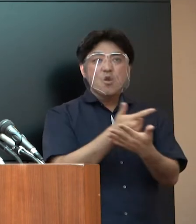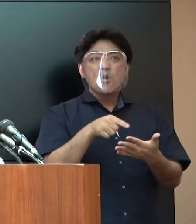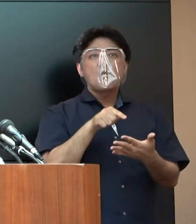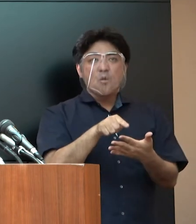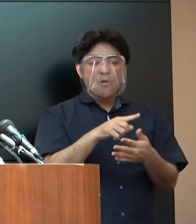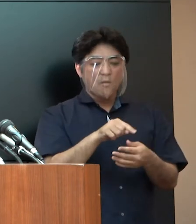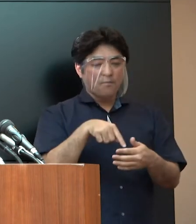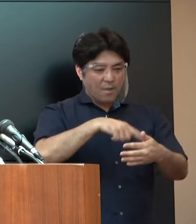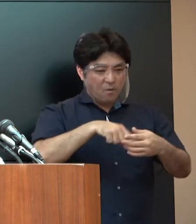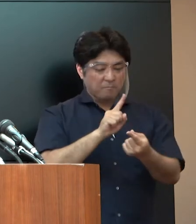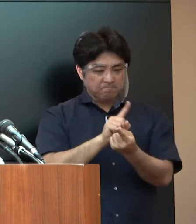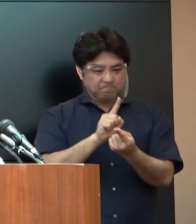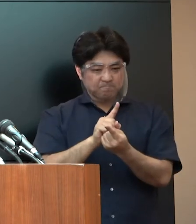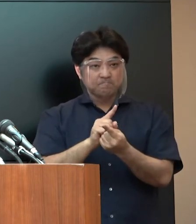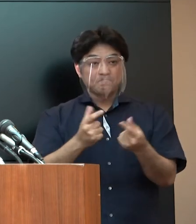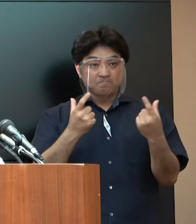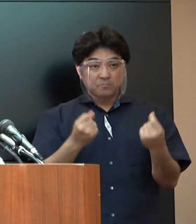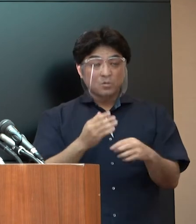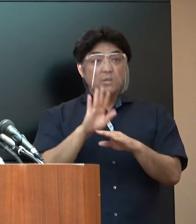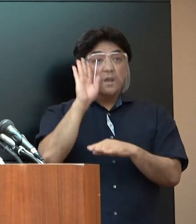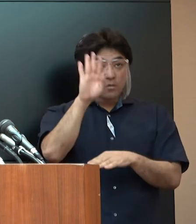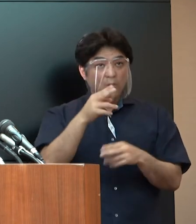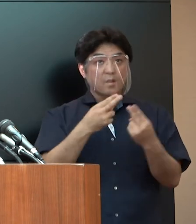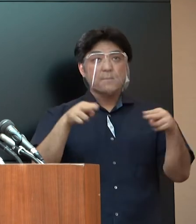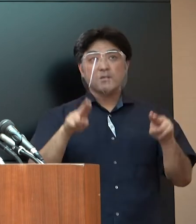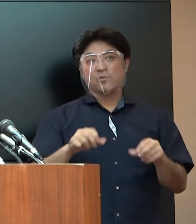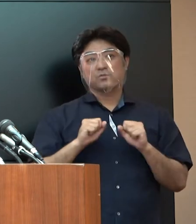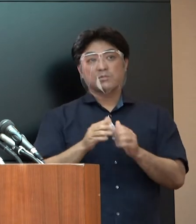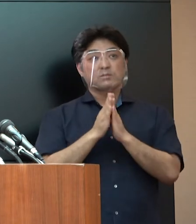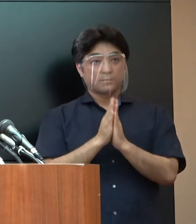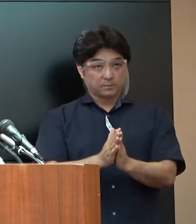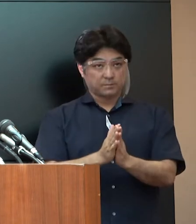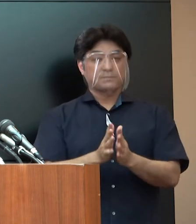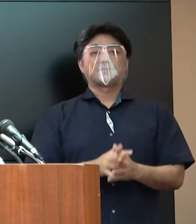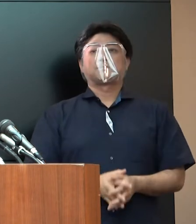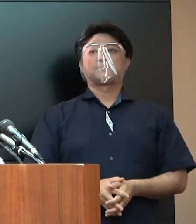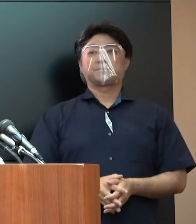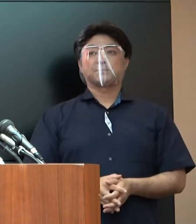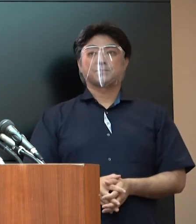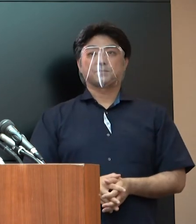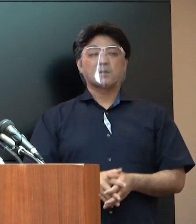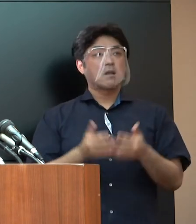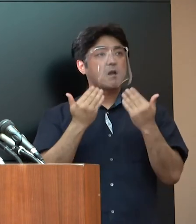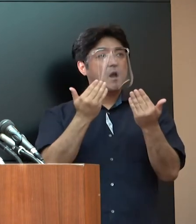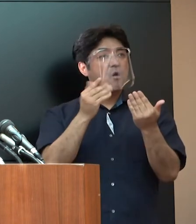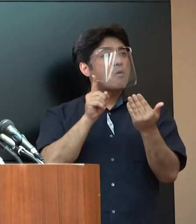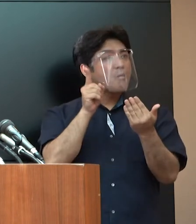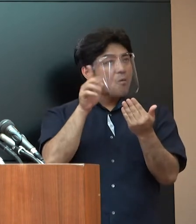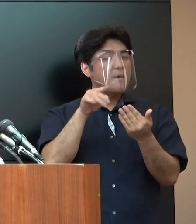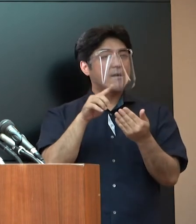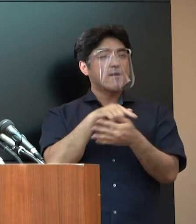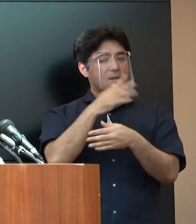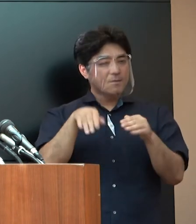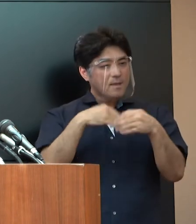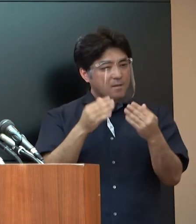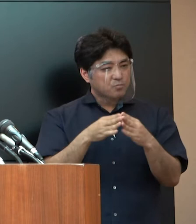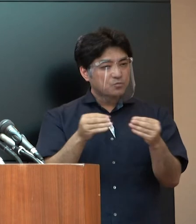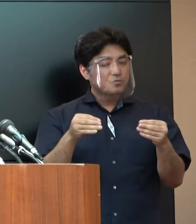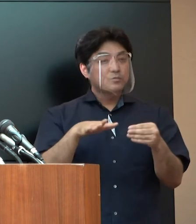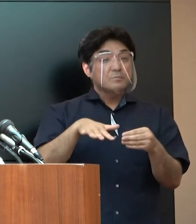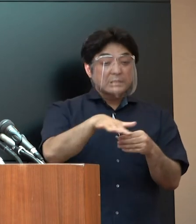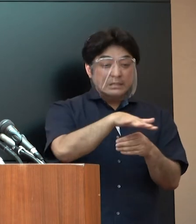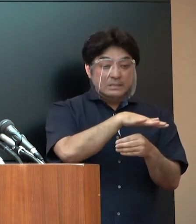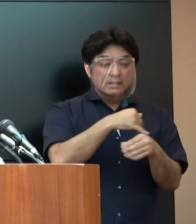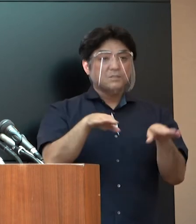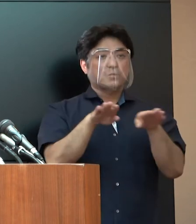を徹底した上でイベント等を実施するよう求めてまいります。学校については全県一斉の臨時休業は行